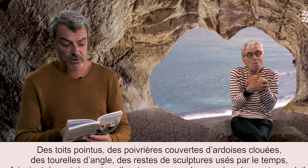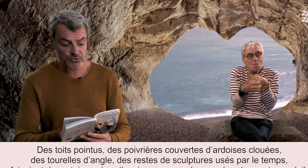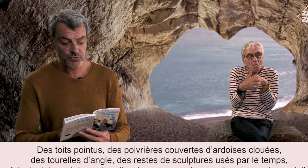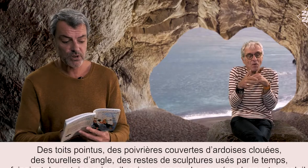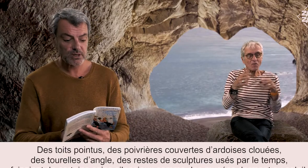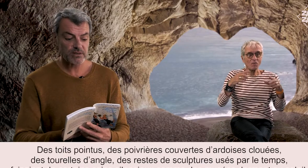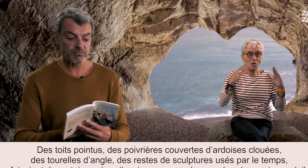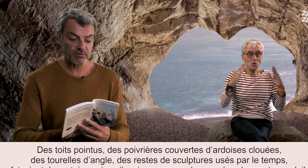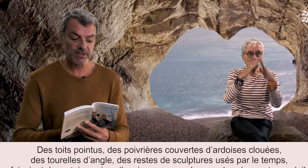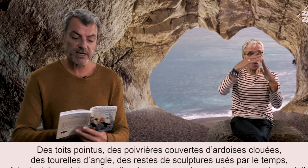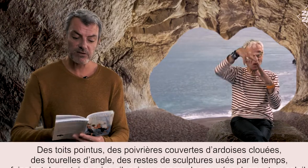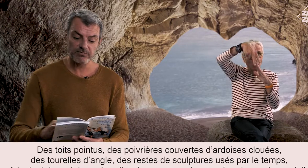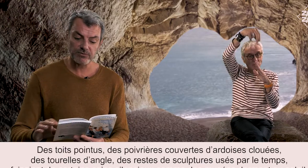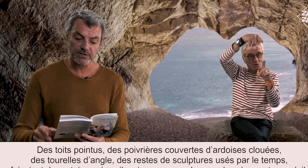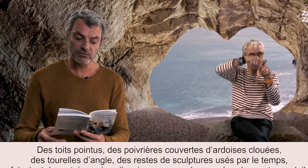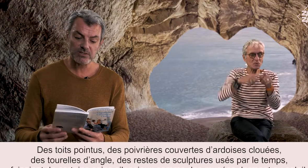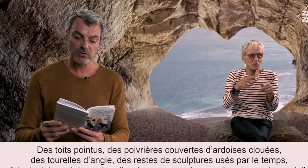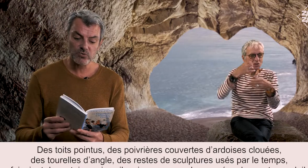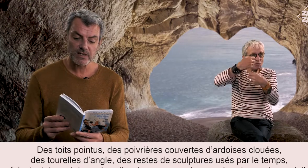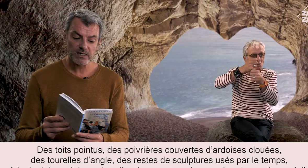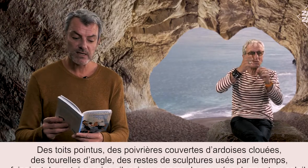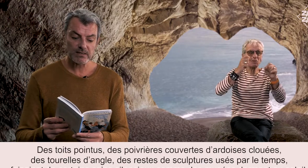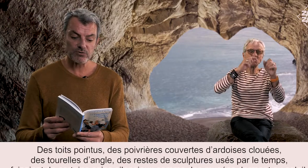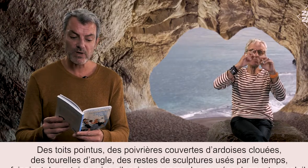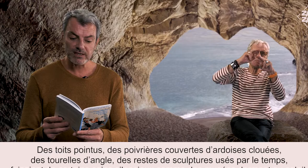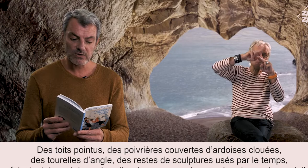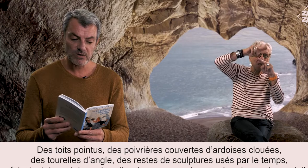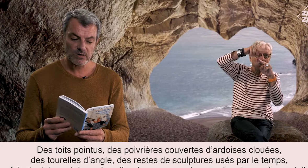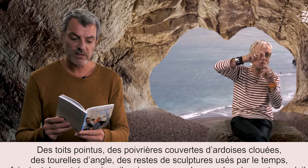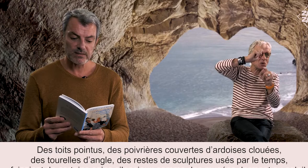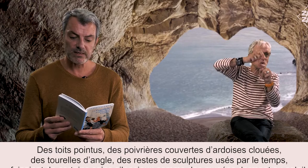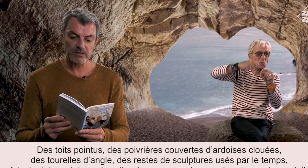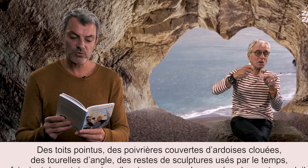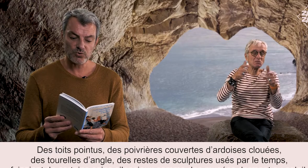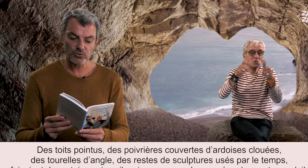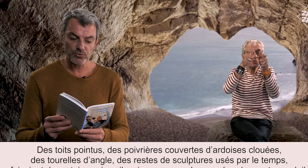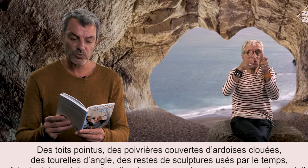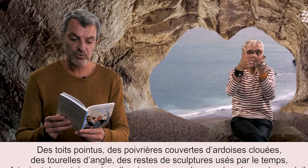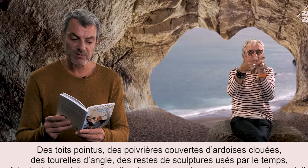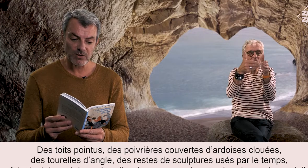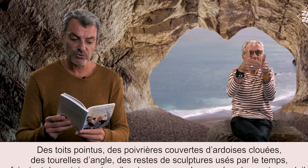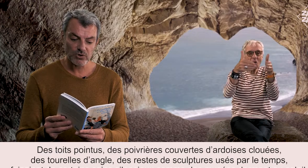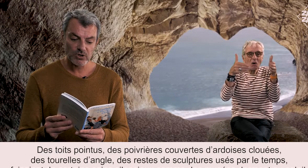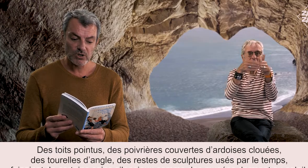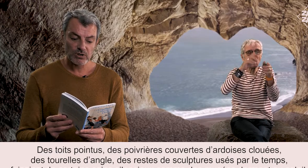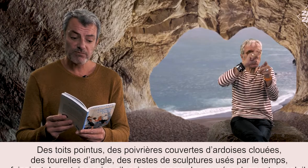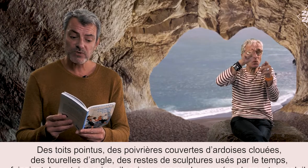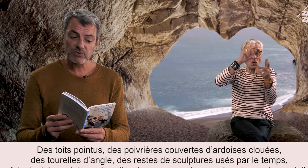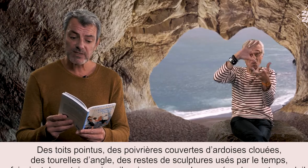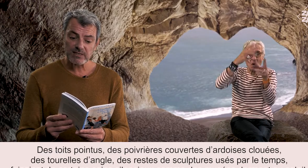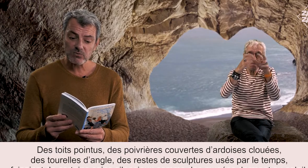Des toits pointus, des poivrières couvertes d'ardoises clouées, des tourelles d'angle, des restes de sculptures usées par le temps